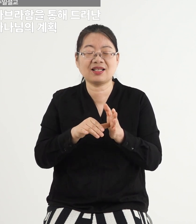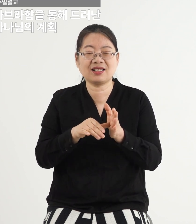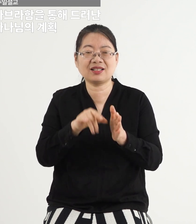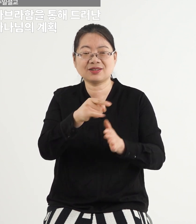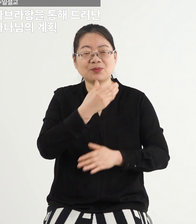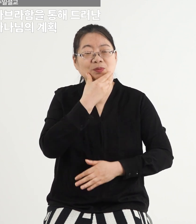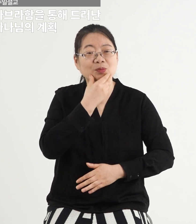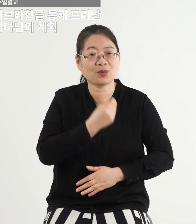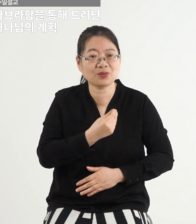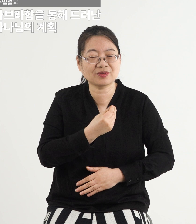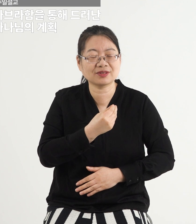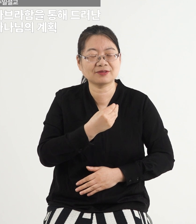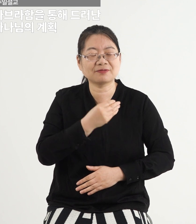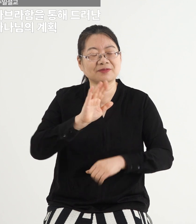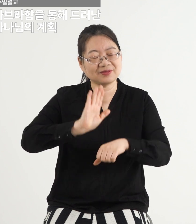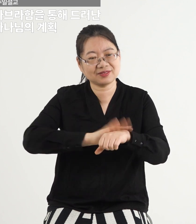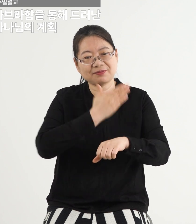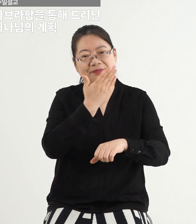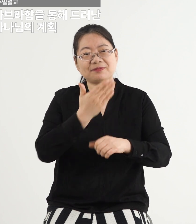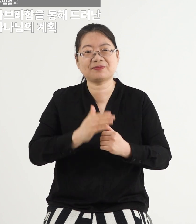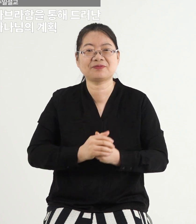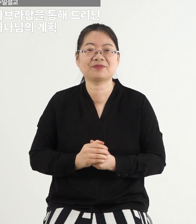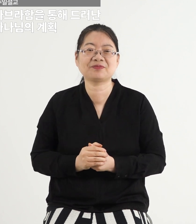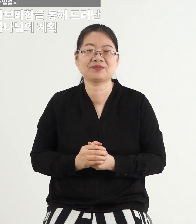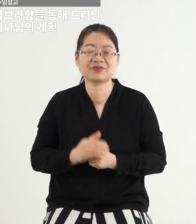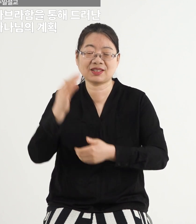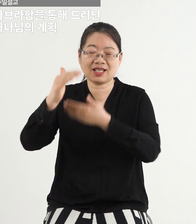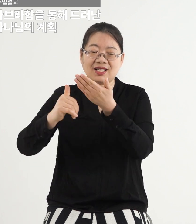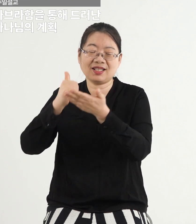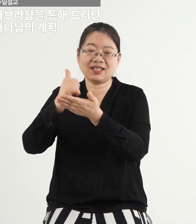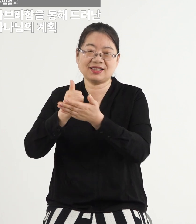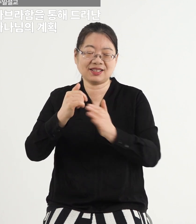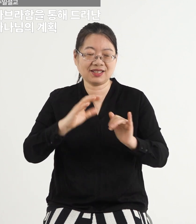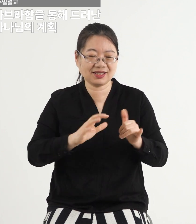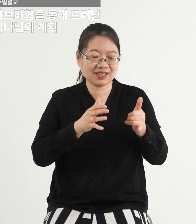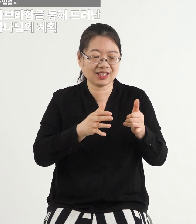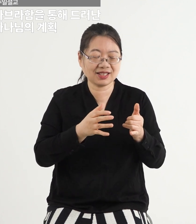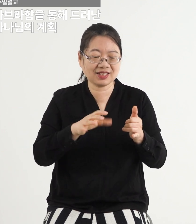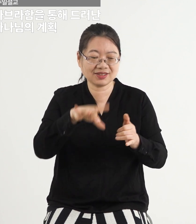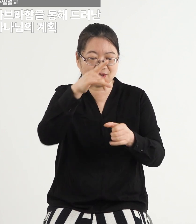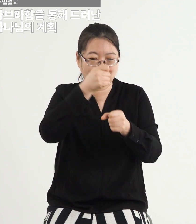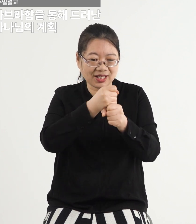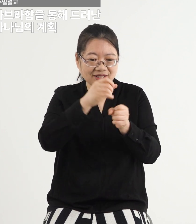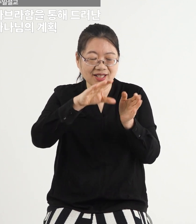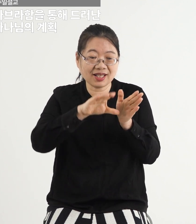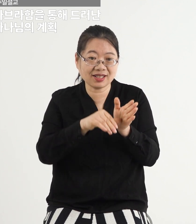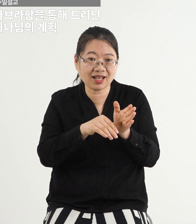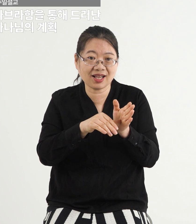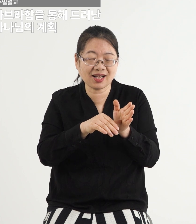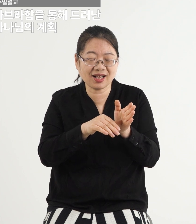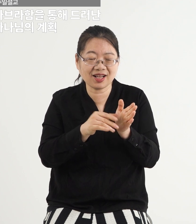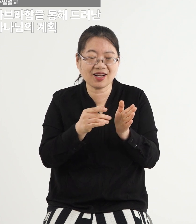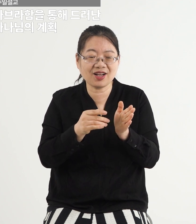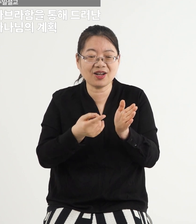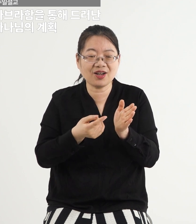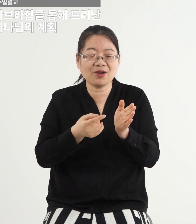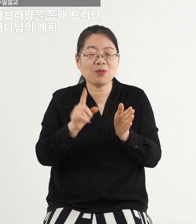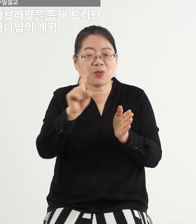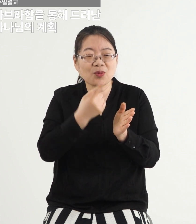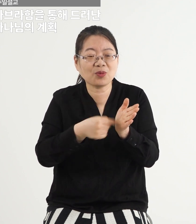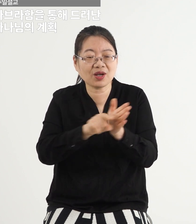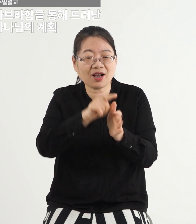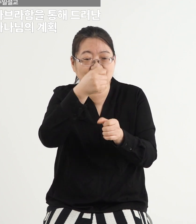복은 옳지 않은 복이 되지만 하나님이 이 세상을 창조하실 때에도 뭘 위해서